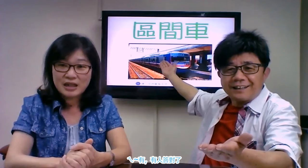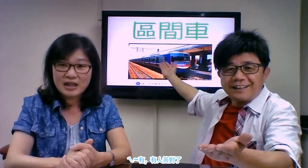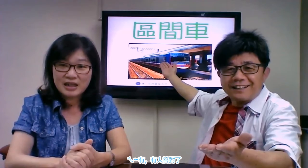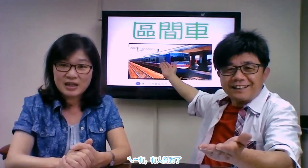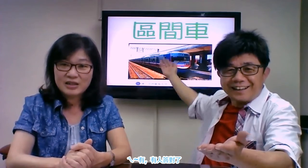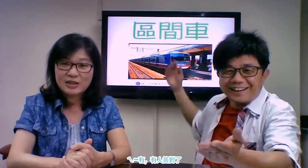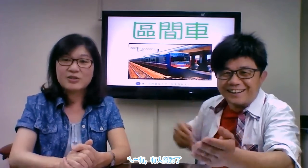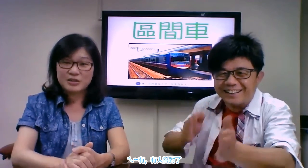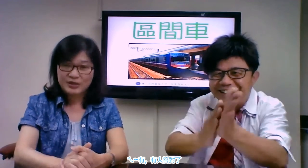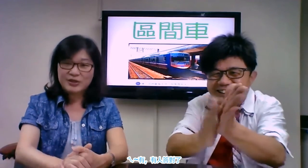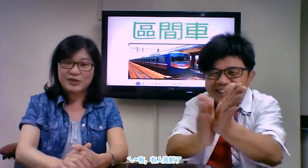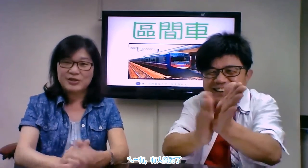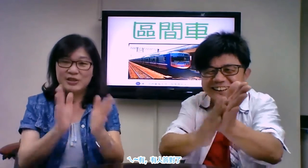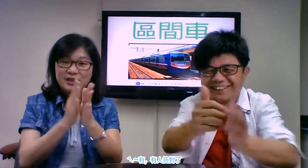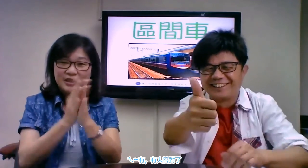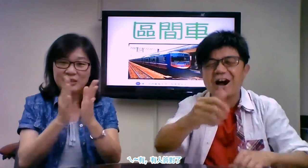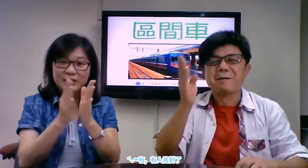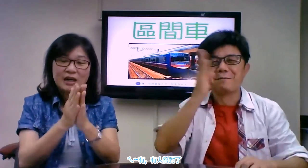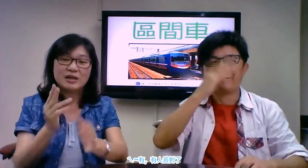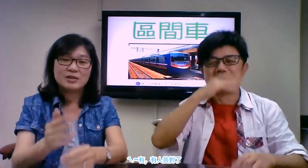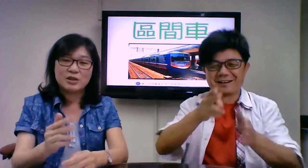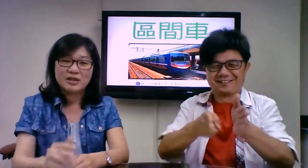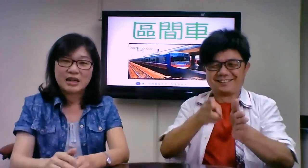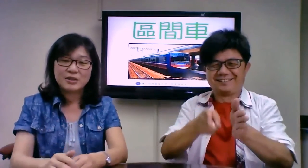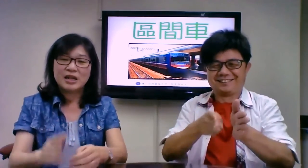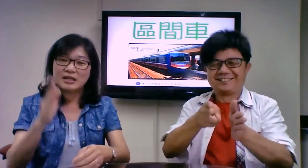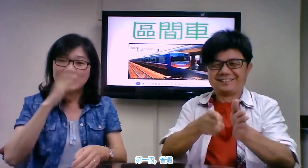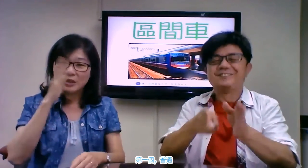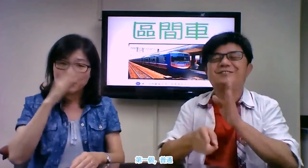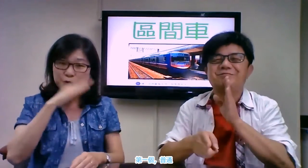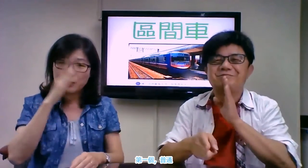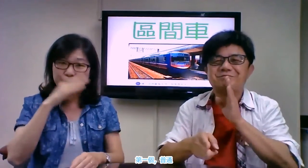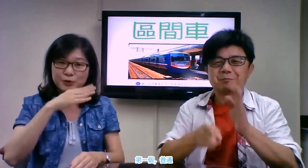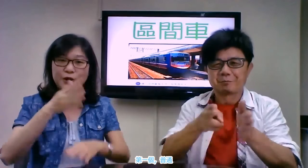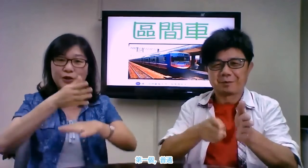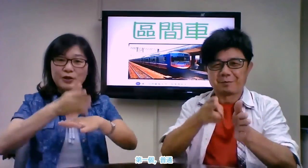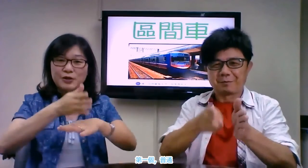哎，有，啊，有人答对了。第一个，